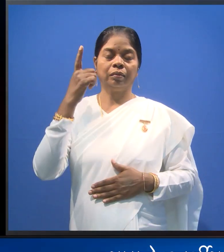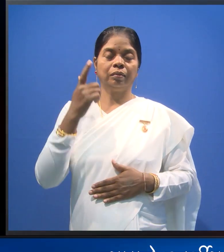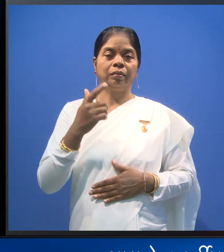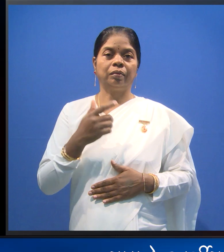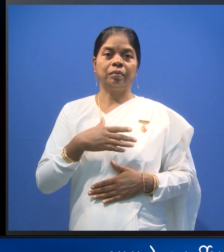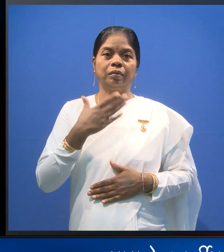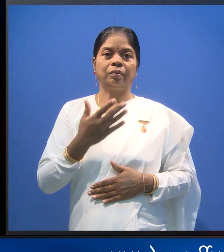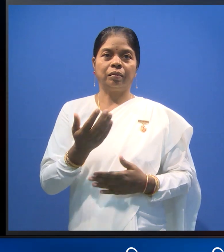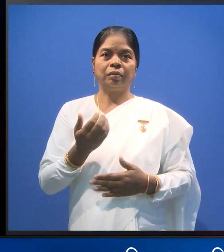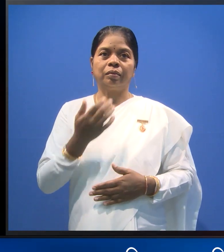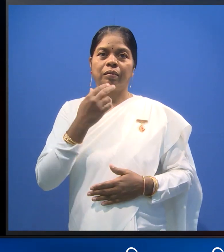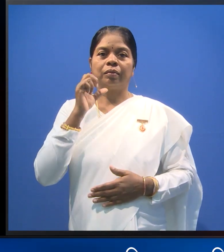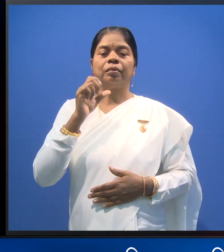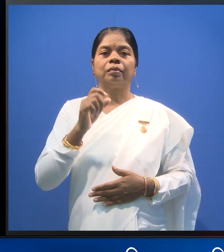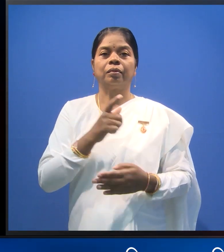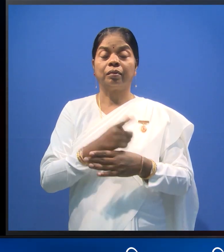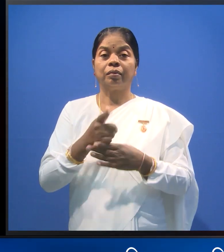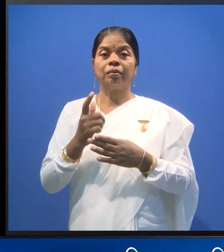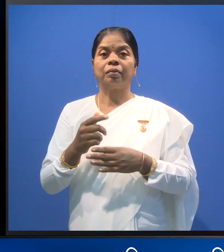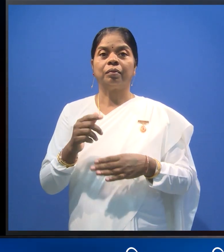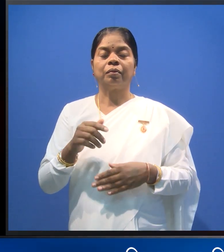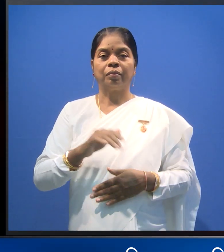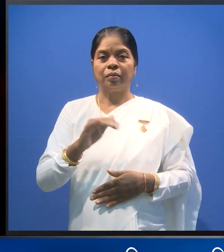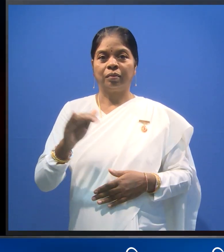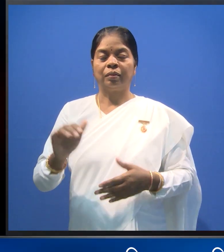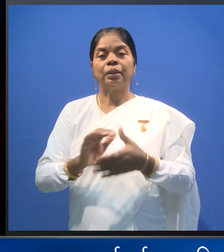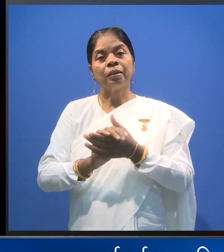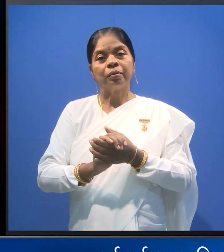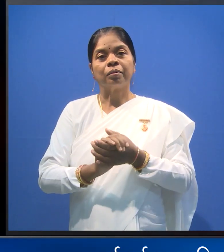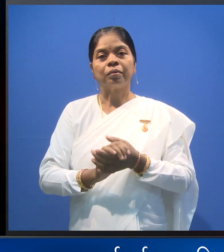होतो. प्रशिक्षक हा विद्यार्थ्यांचा मित्र,